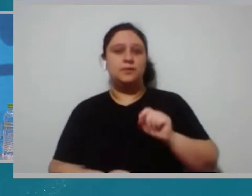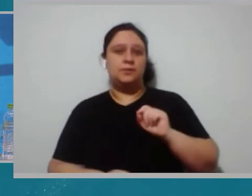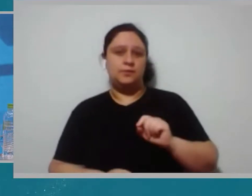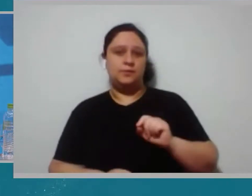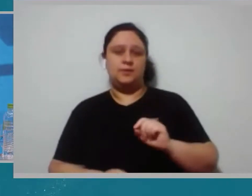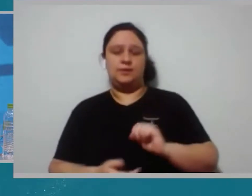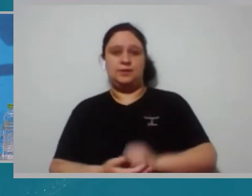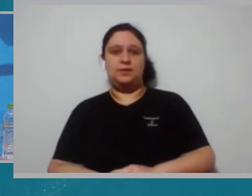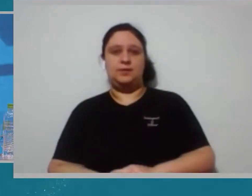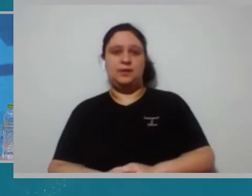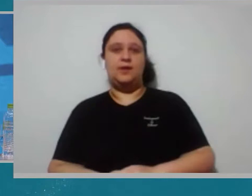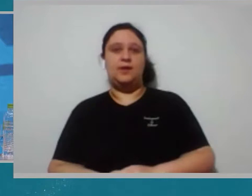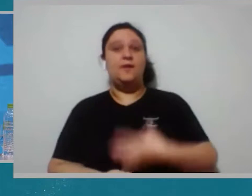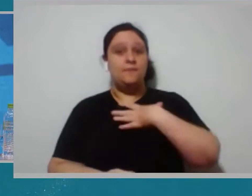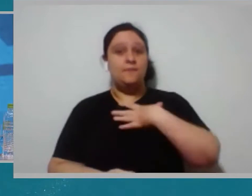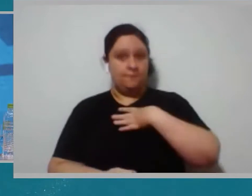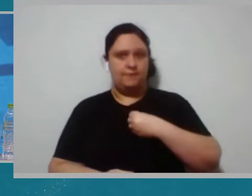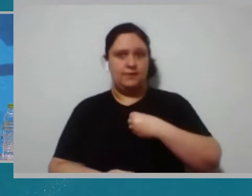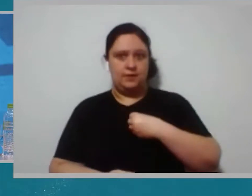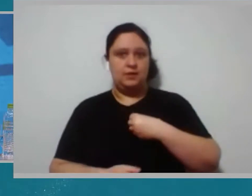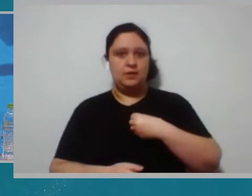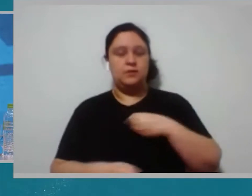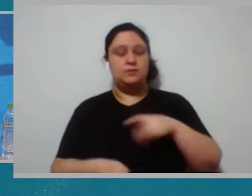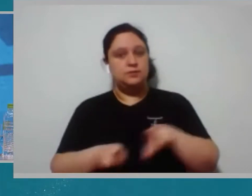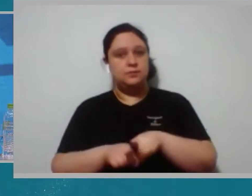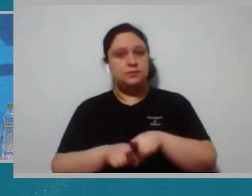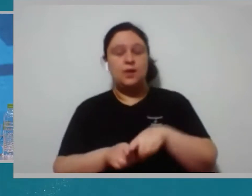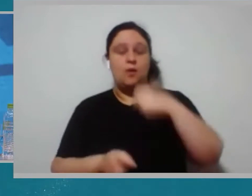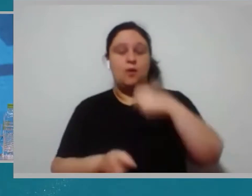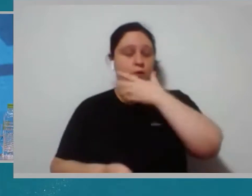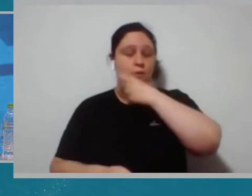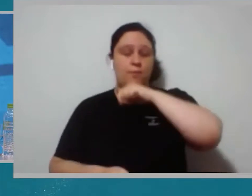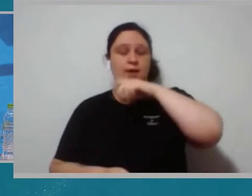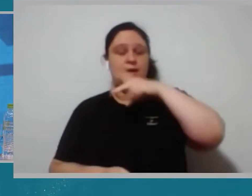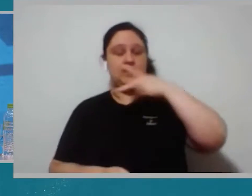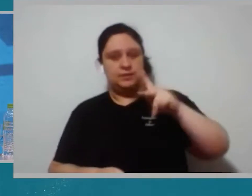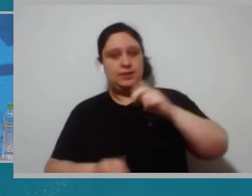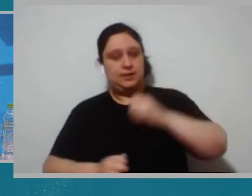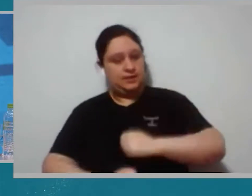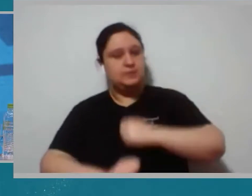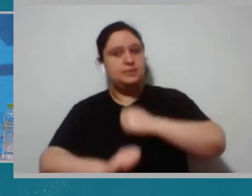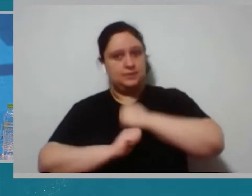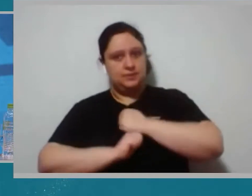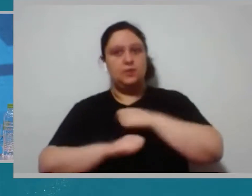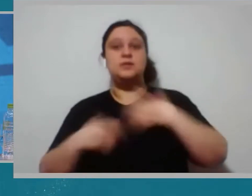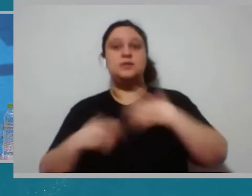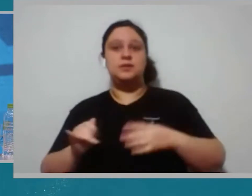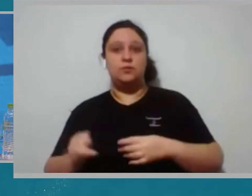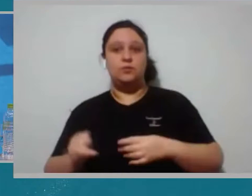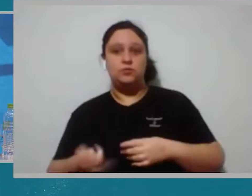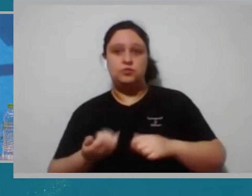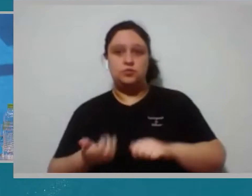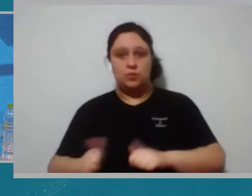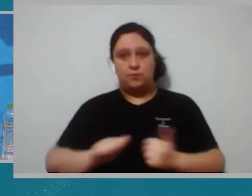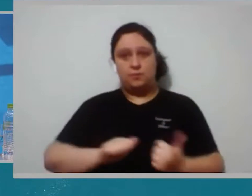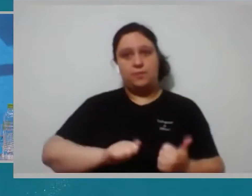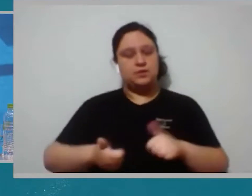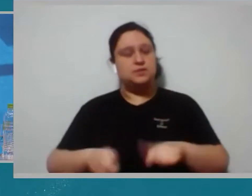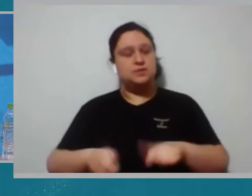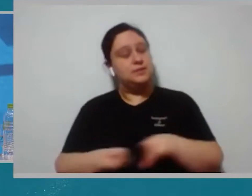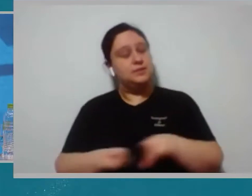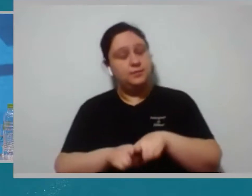filho de sacerdote, portanto também da linhagem de sacerdócio. Então ele deveria ficar também igual ao seu